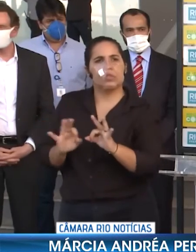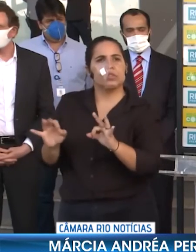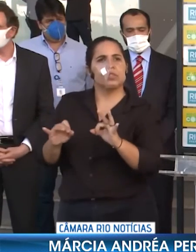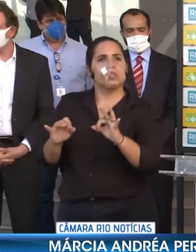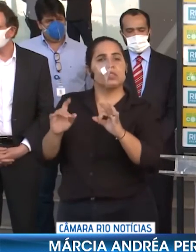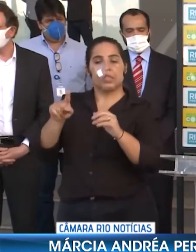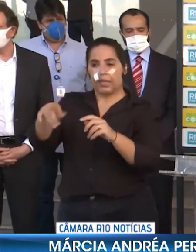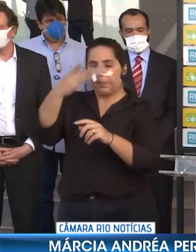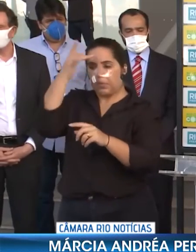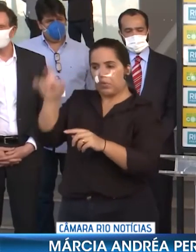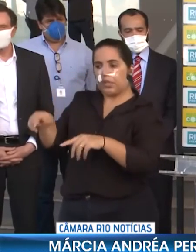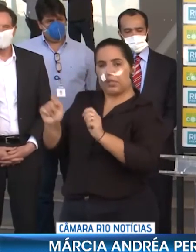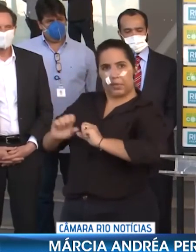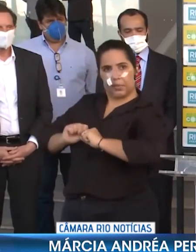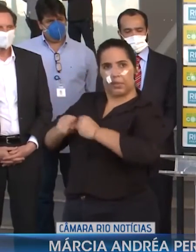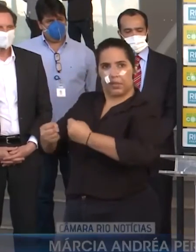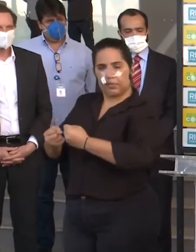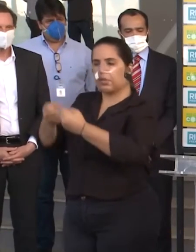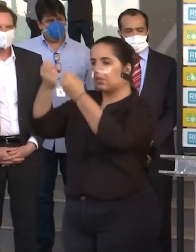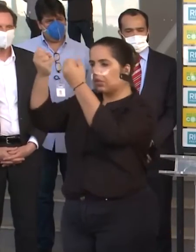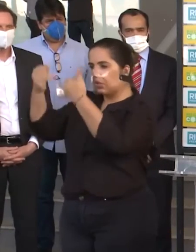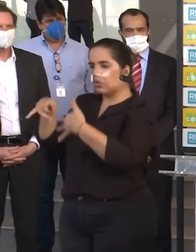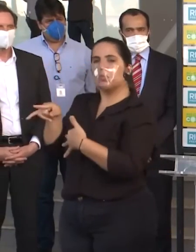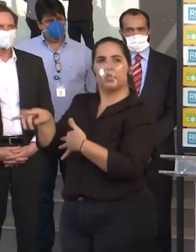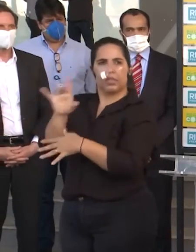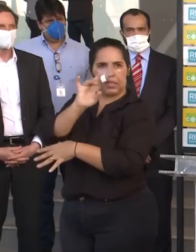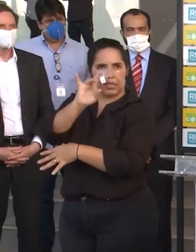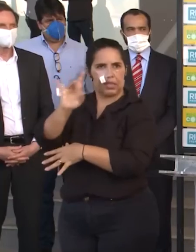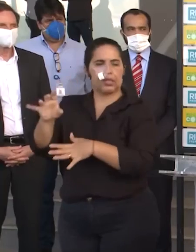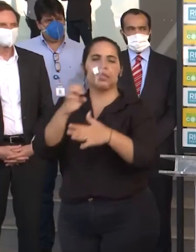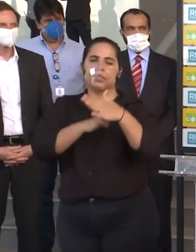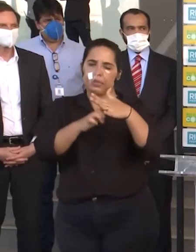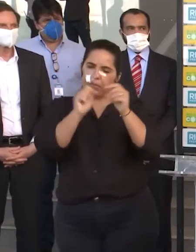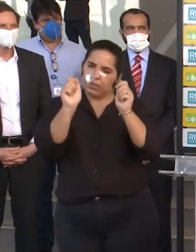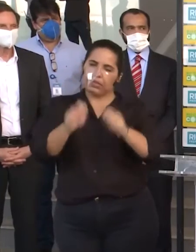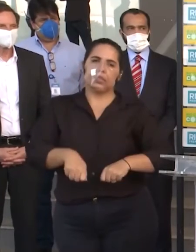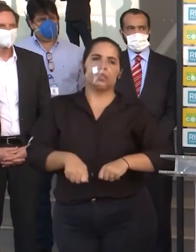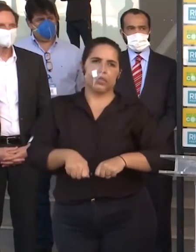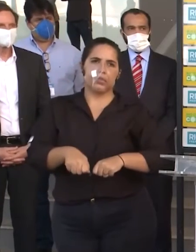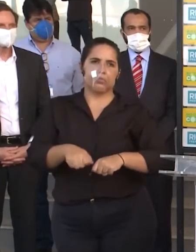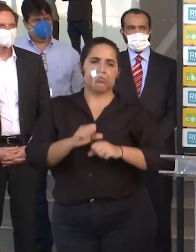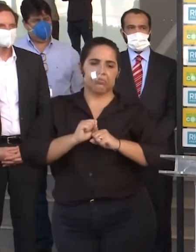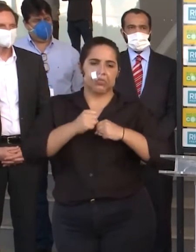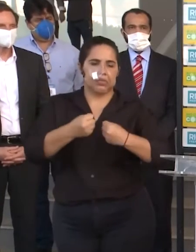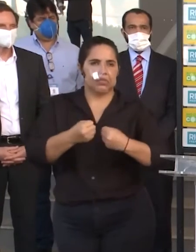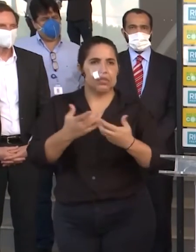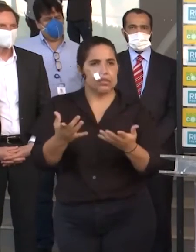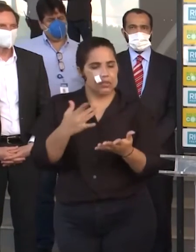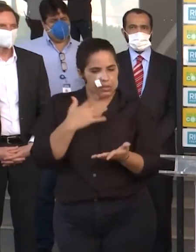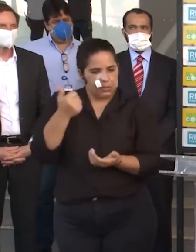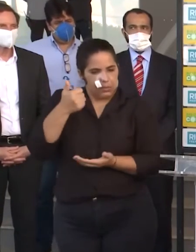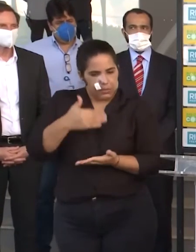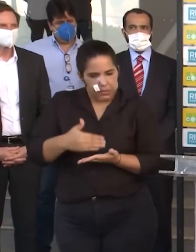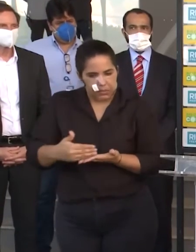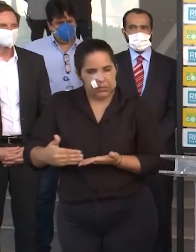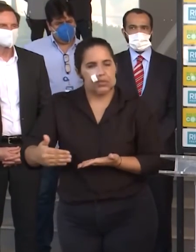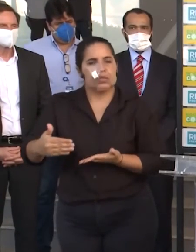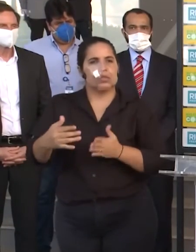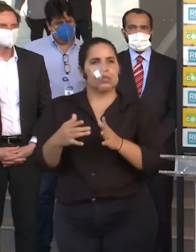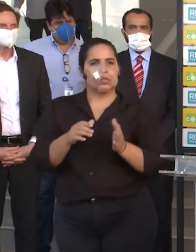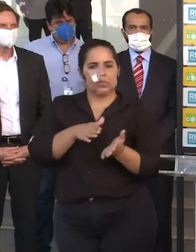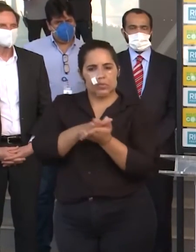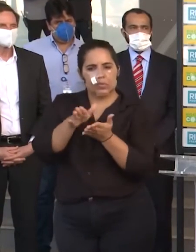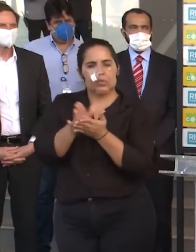a lisura e a oportunidade para que essas empresas se defendam. Então, nesse primeiro processo, nós estamos hoje